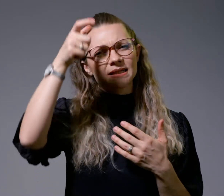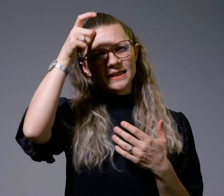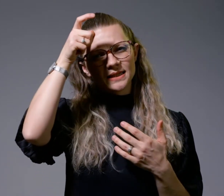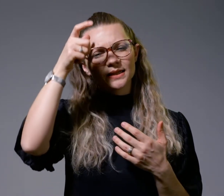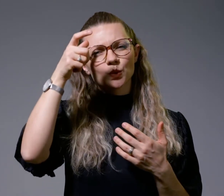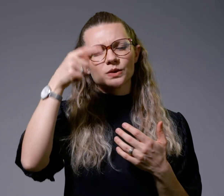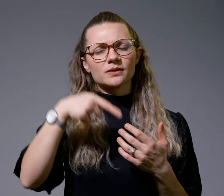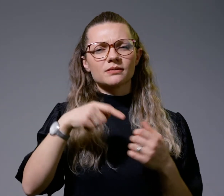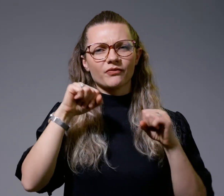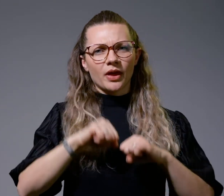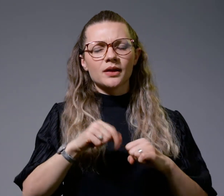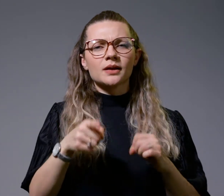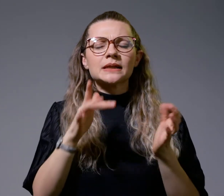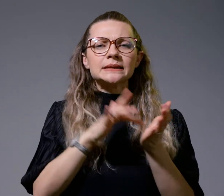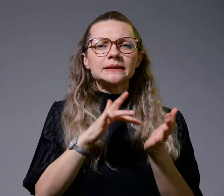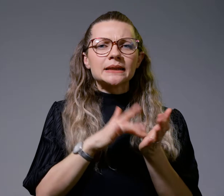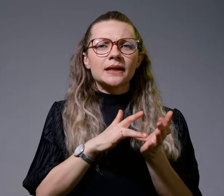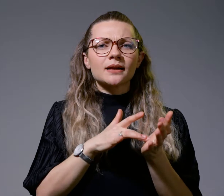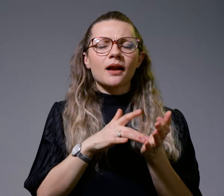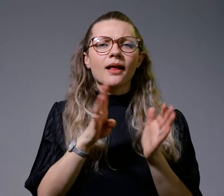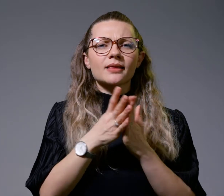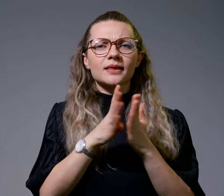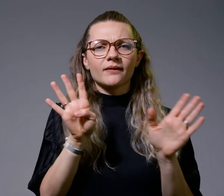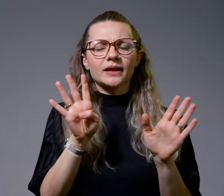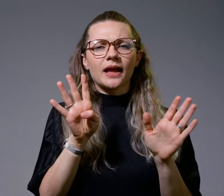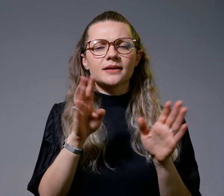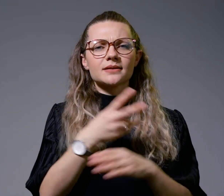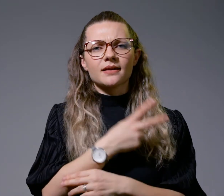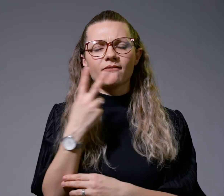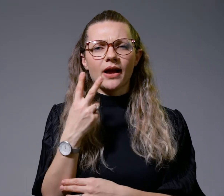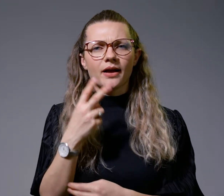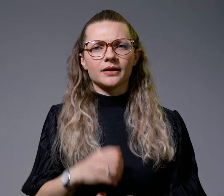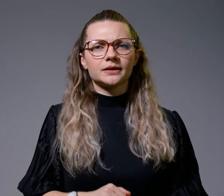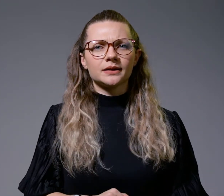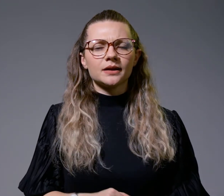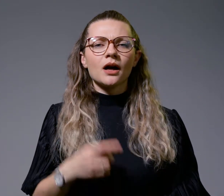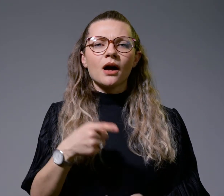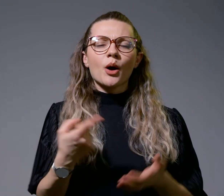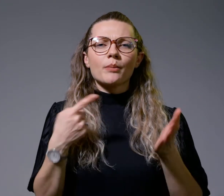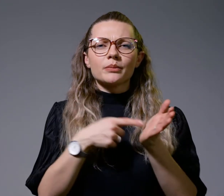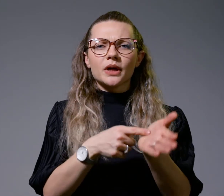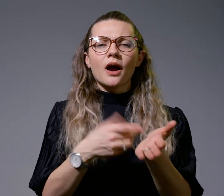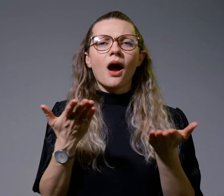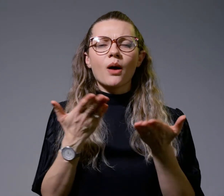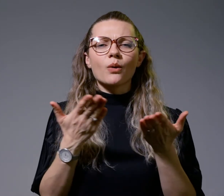владење, во средината на 19. век. Прикажан како спротивен лик